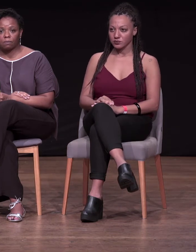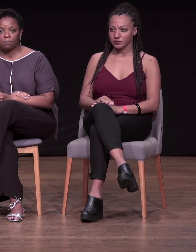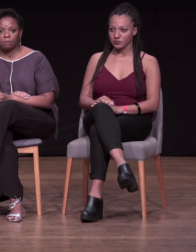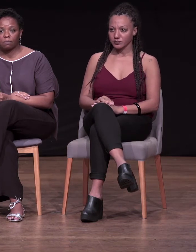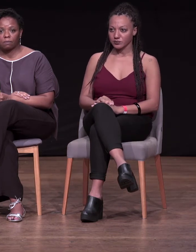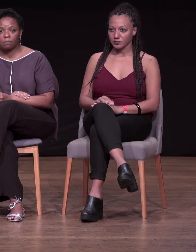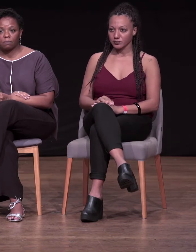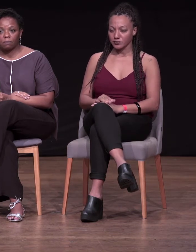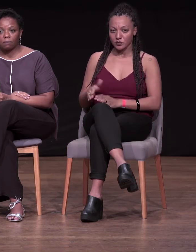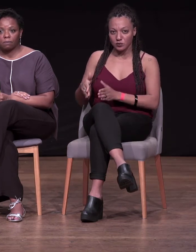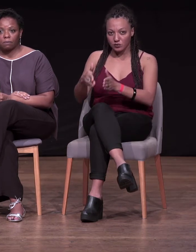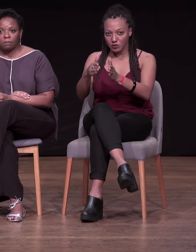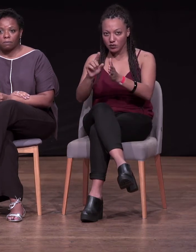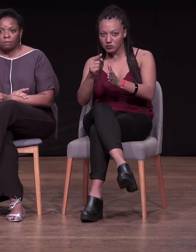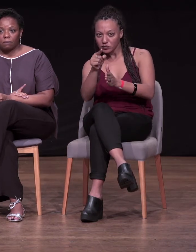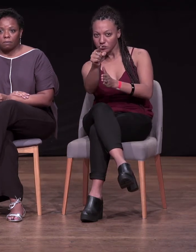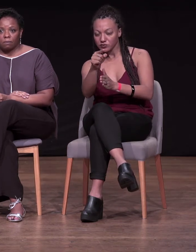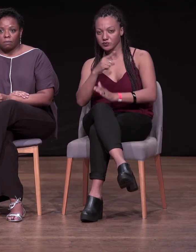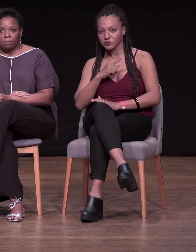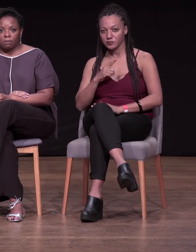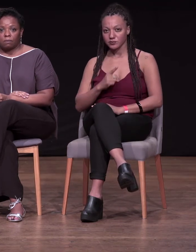no corredor.